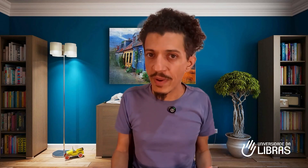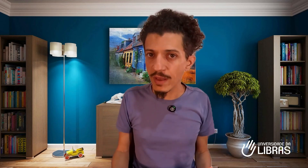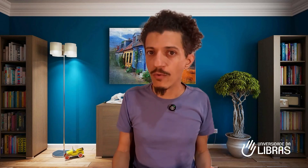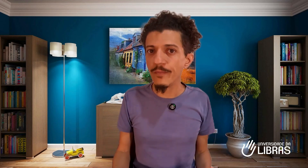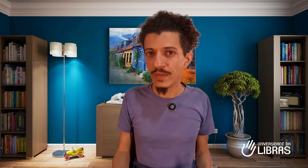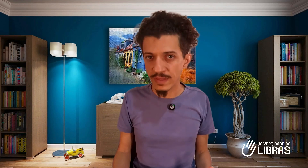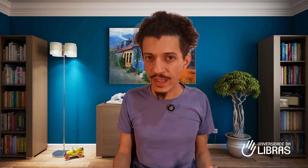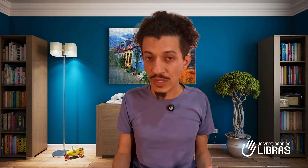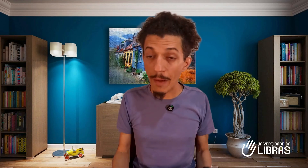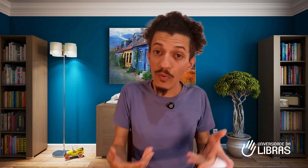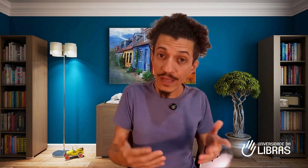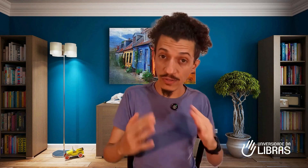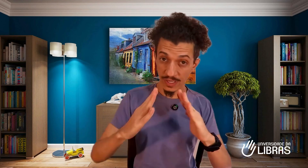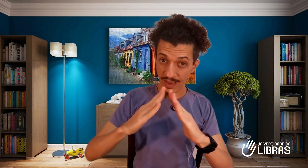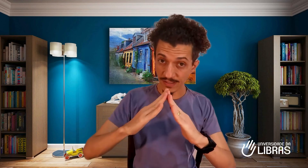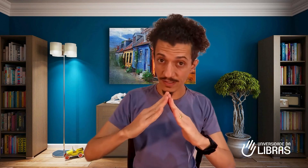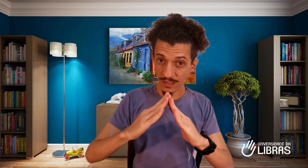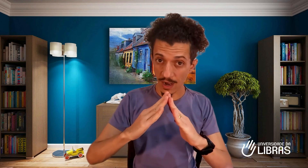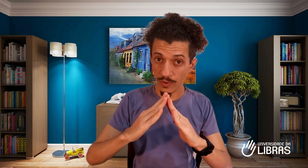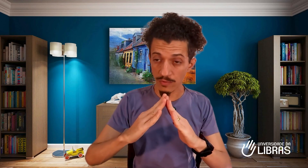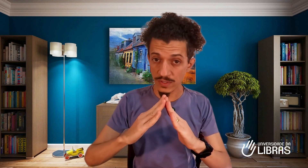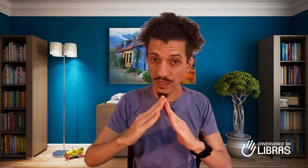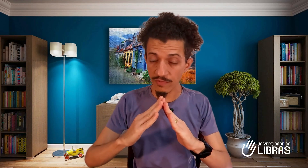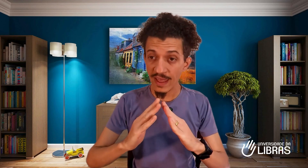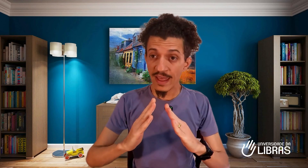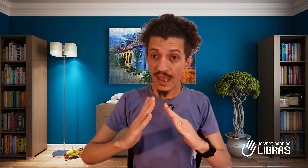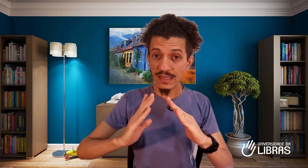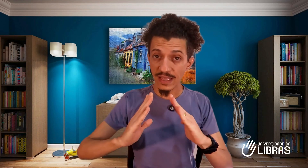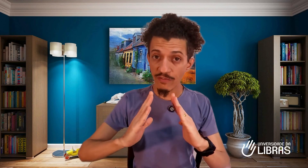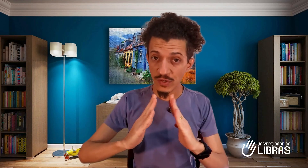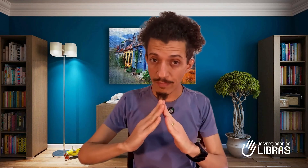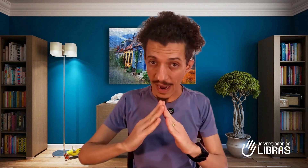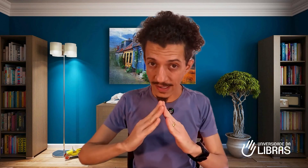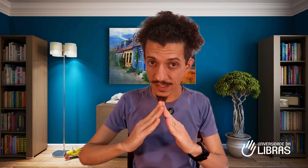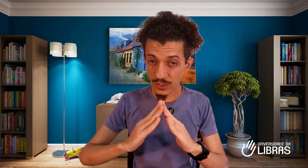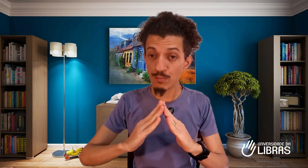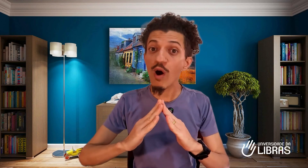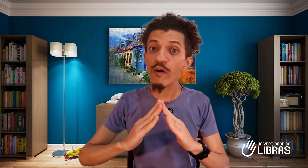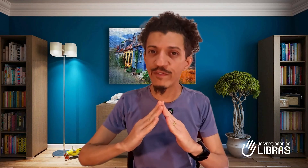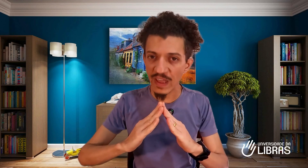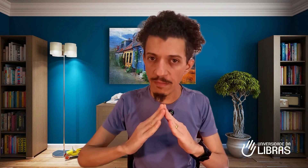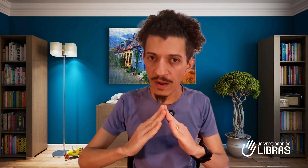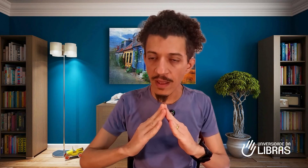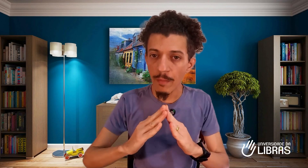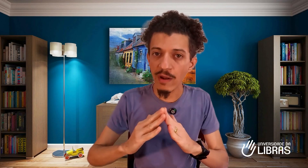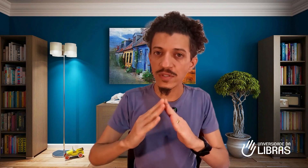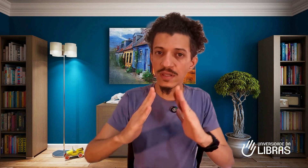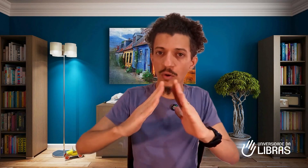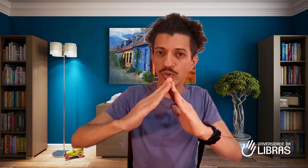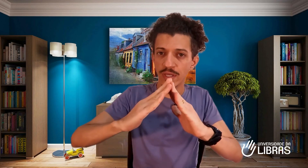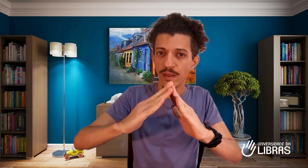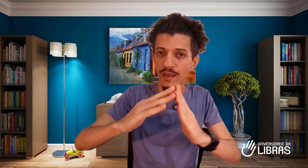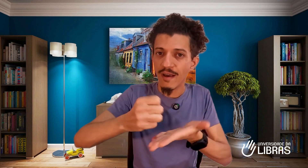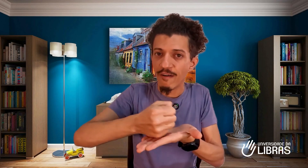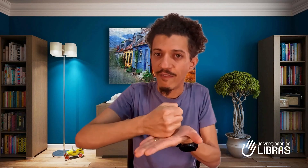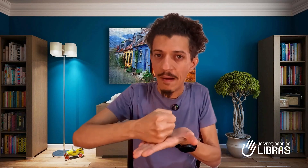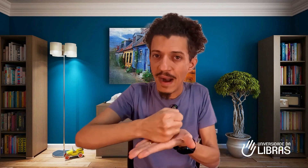abrigo, entende? É por isso que esse sinal, inclusive, ele serve de base, de morfema para o sinal de farmácia,